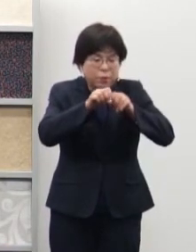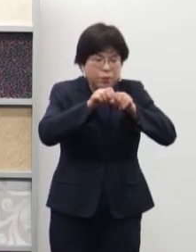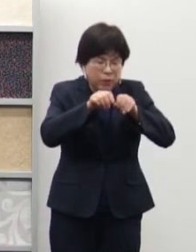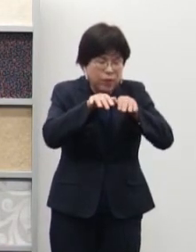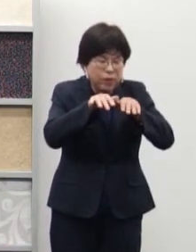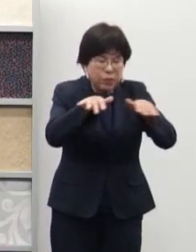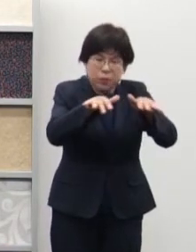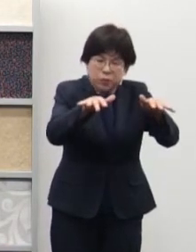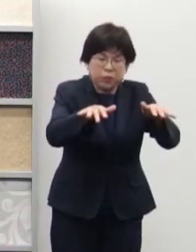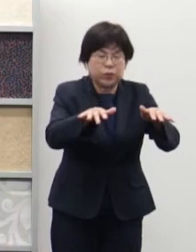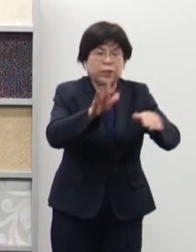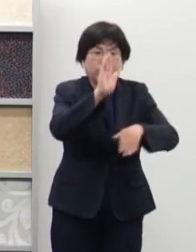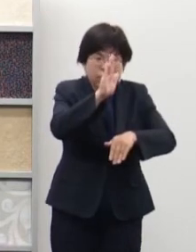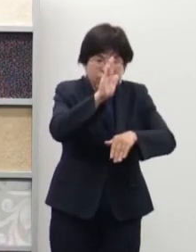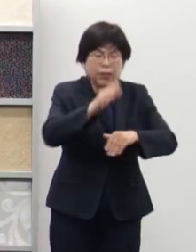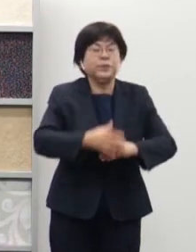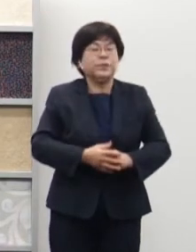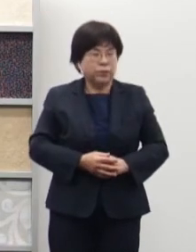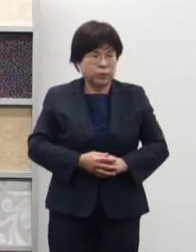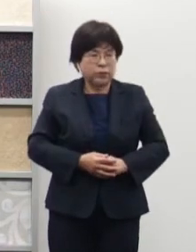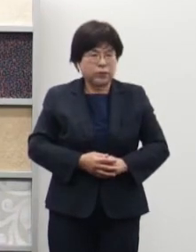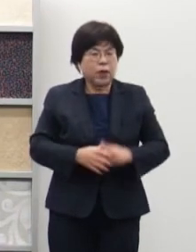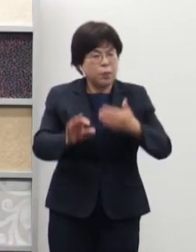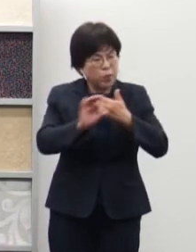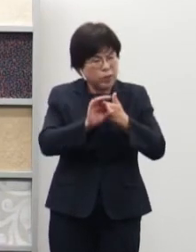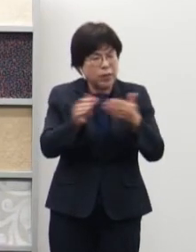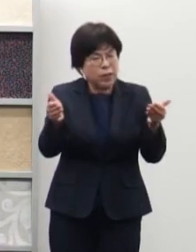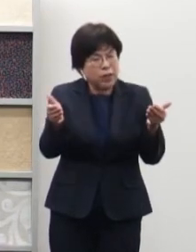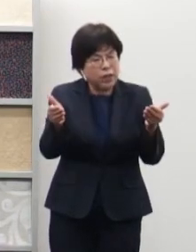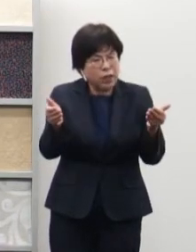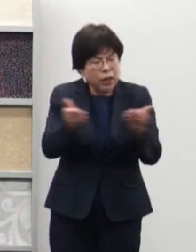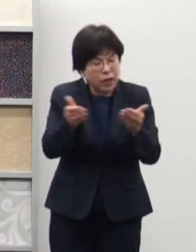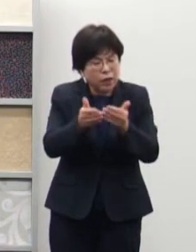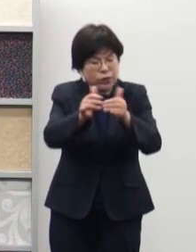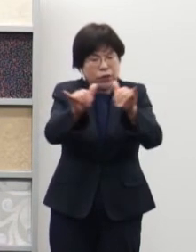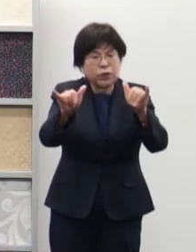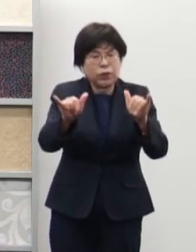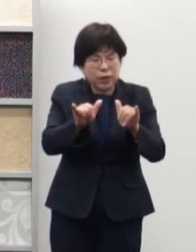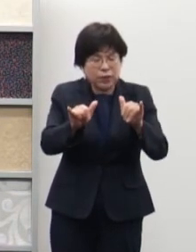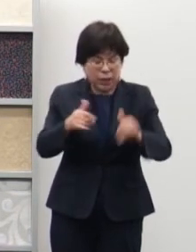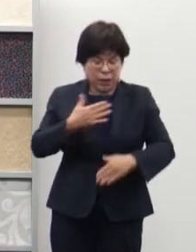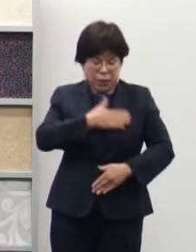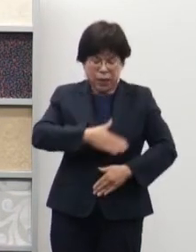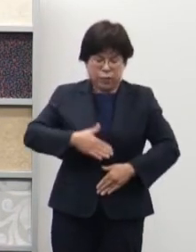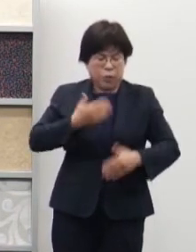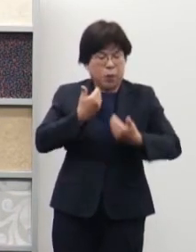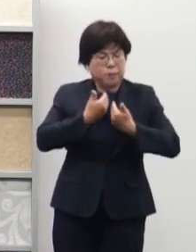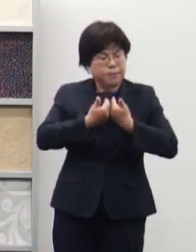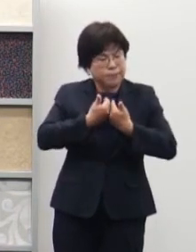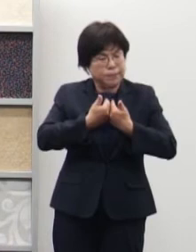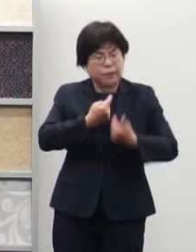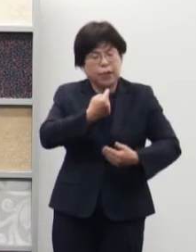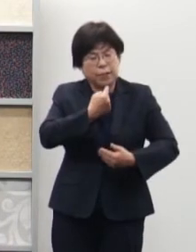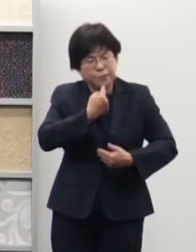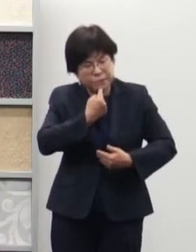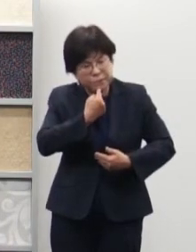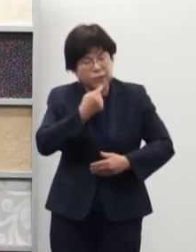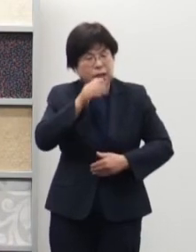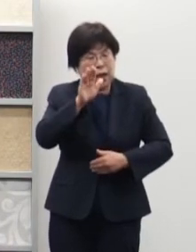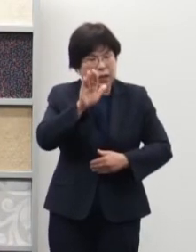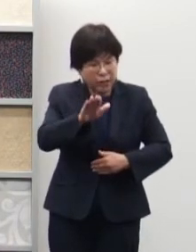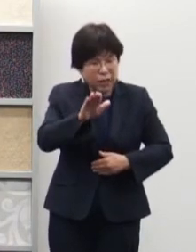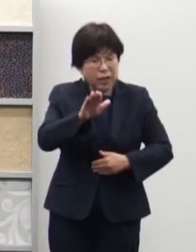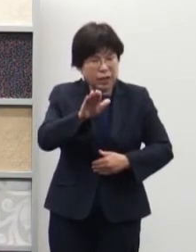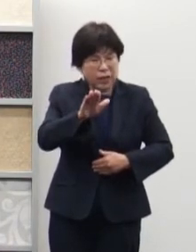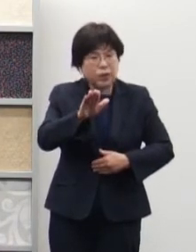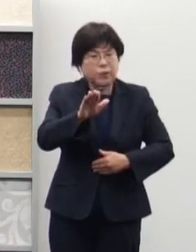また、従事者本人が、体調に少しでも異常を感じた場合には、施設管理者は本人に